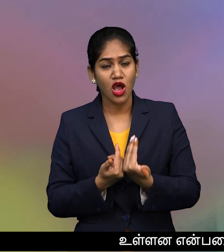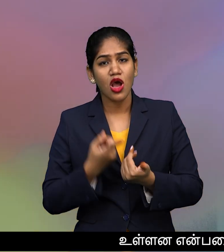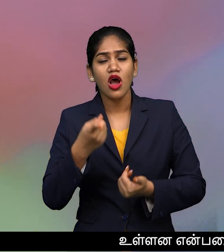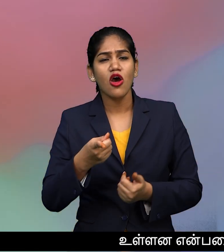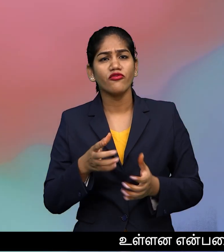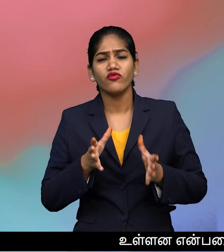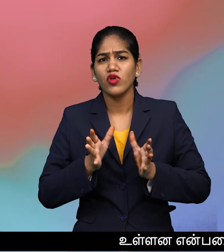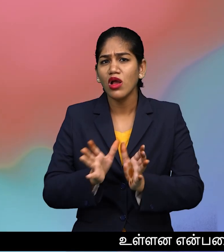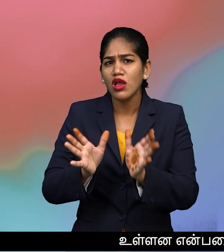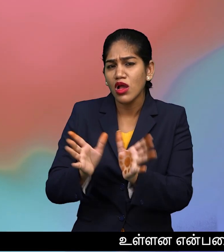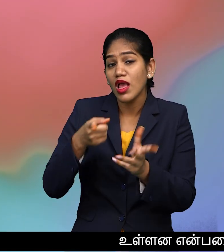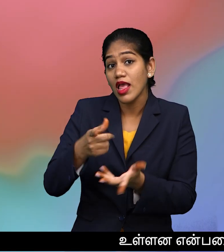காட்டுகிறது.